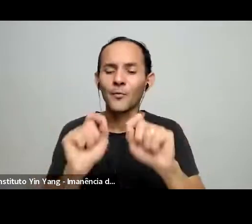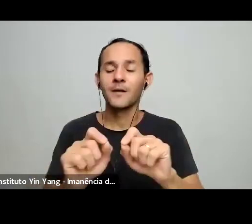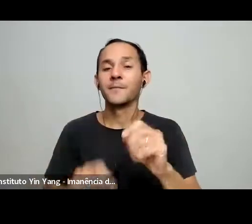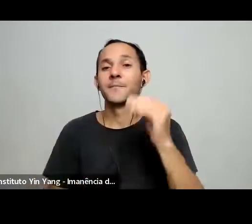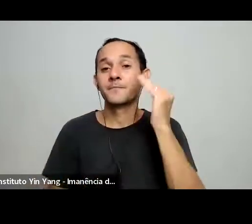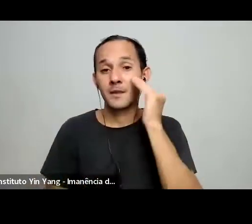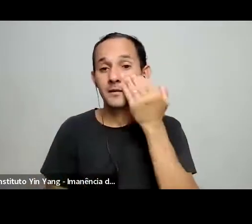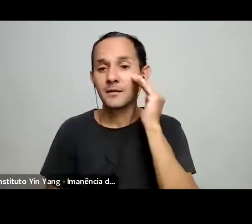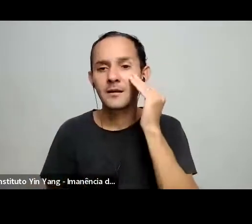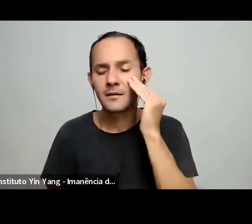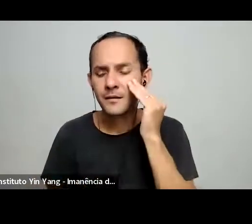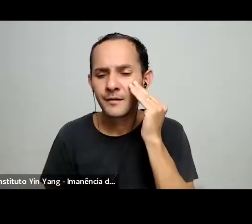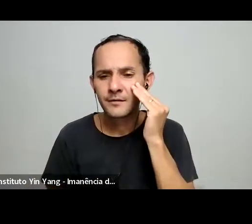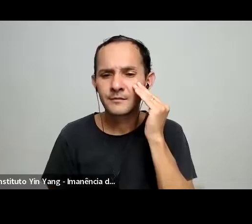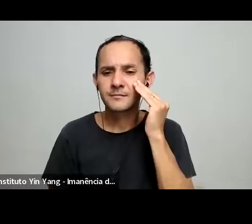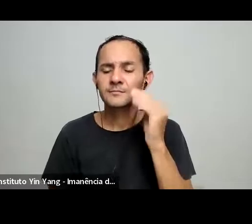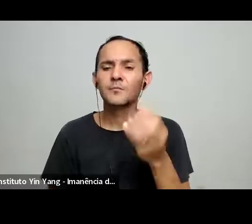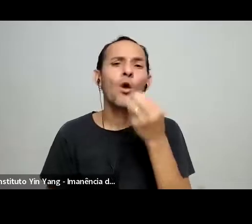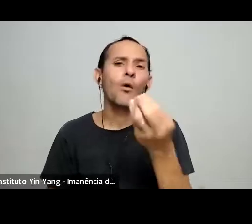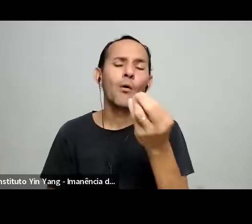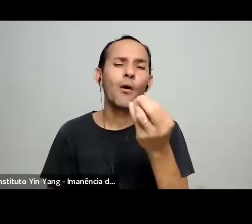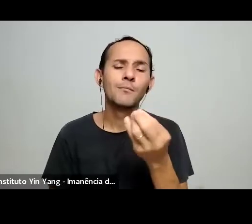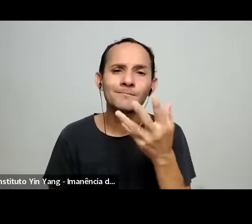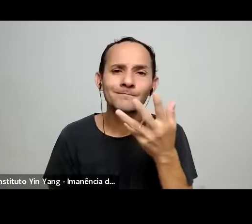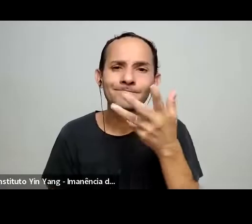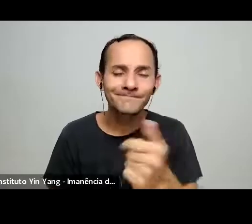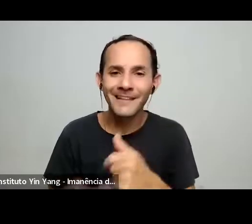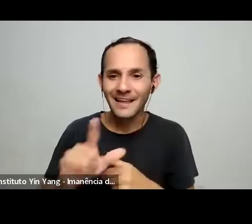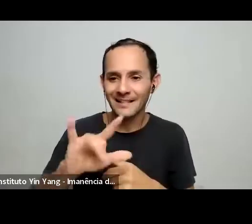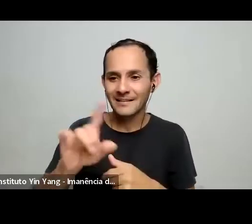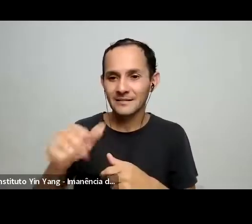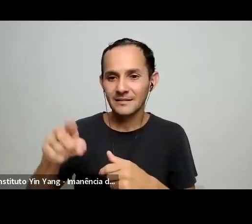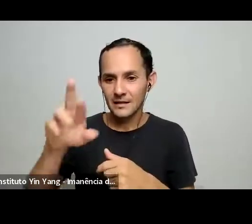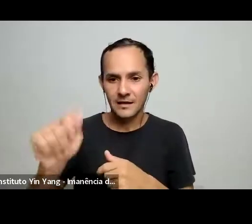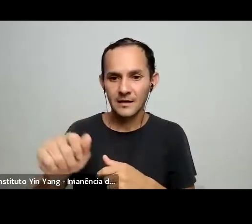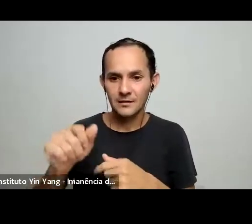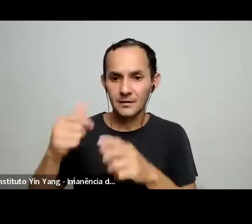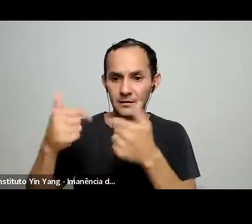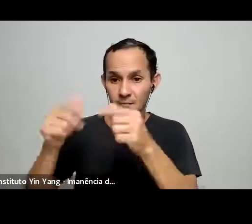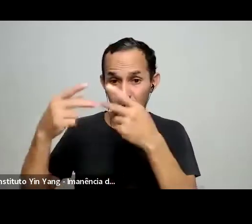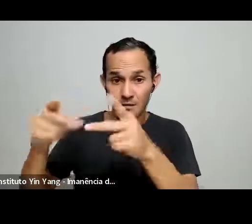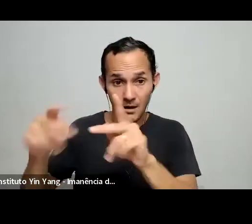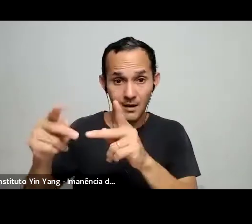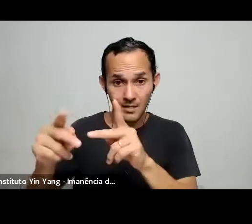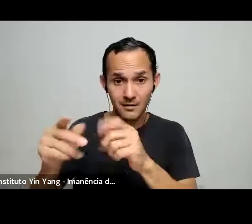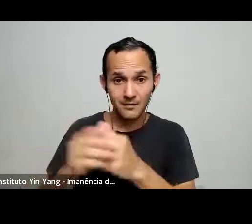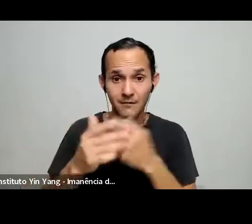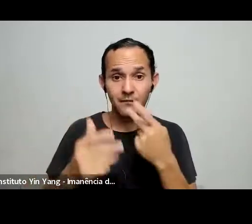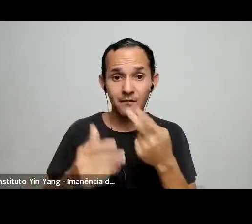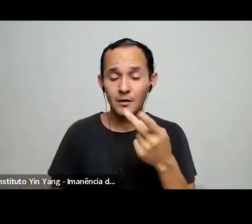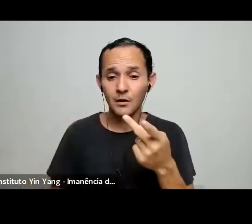entender como trouxe maravilhosamente a Lisandra, eu já vi vários depoimentos do trabalho dela, qual